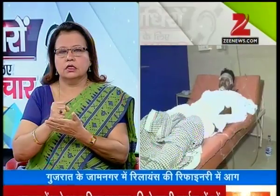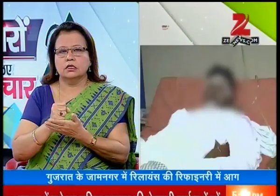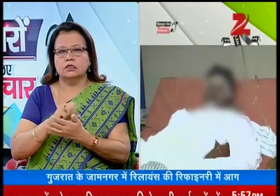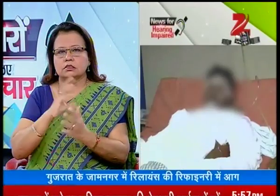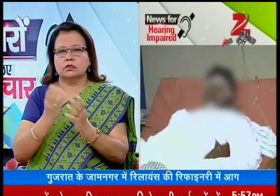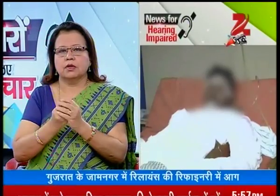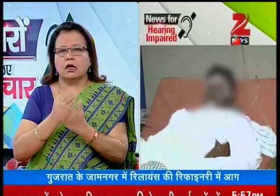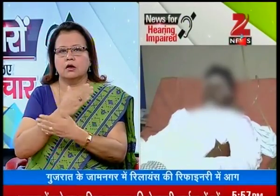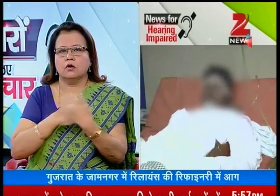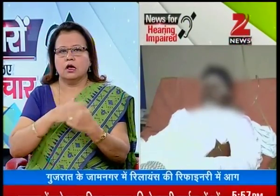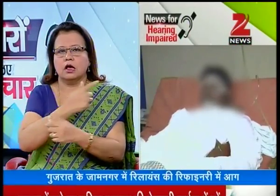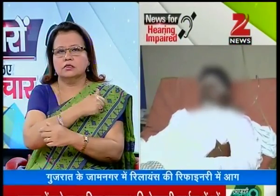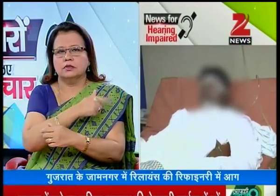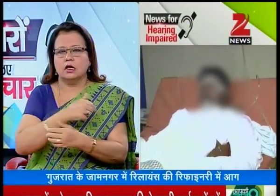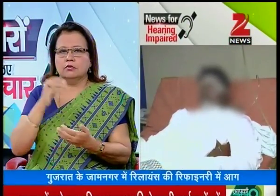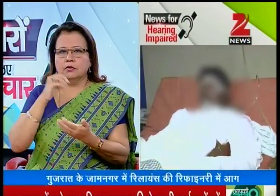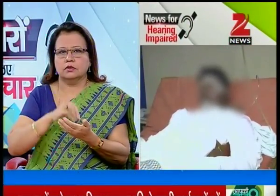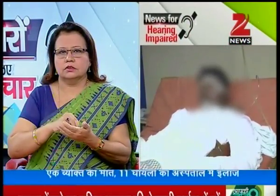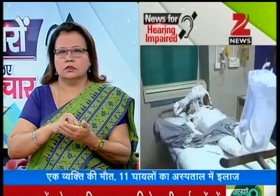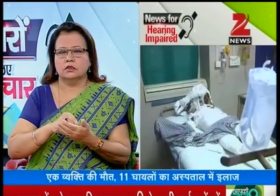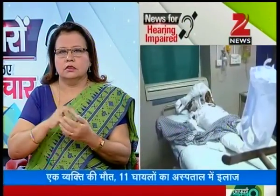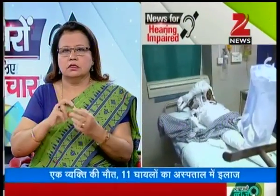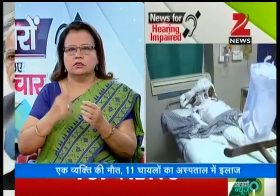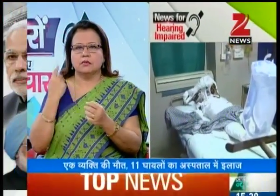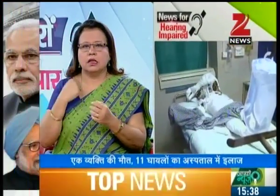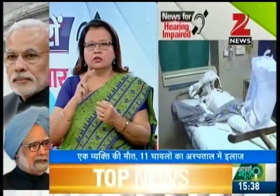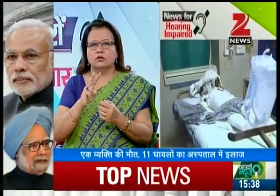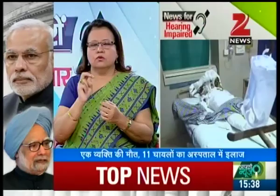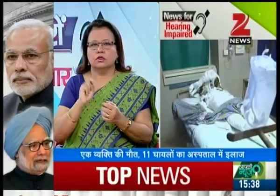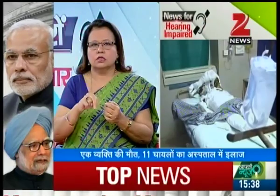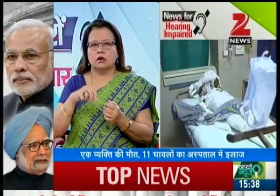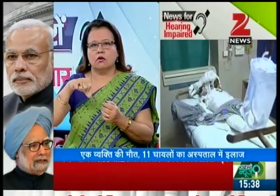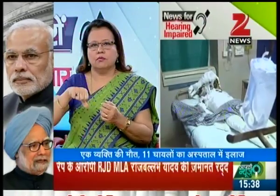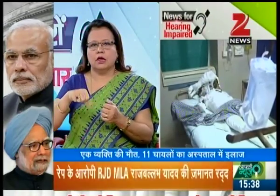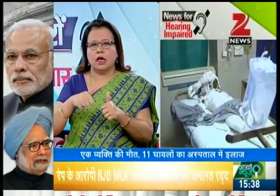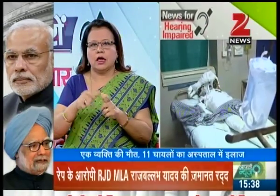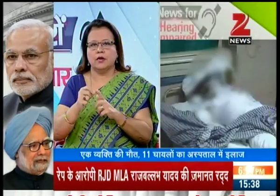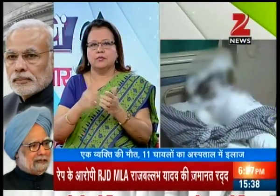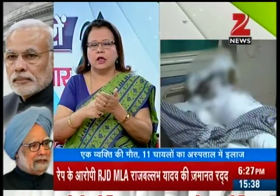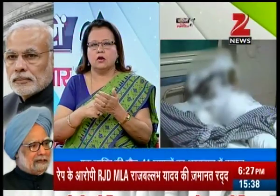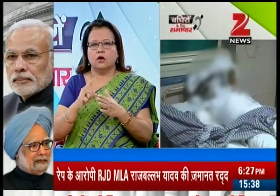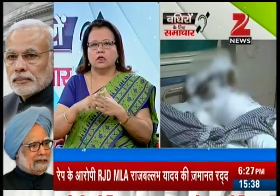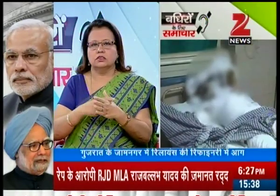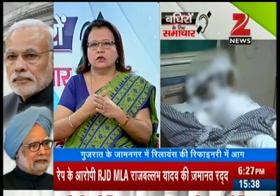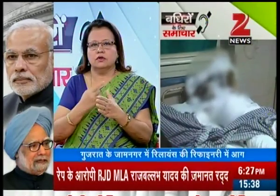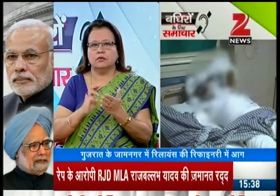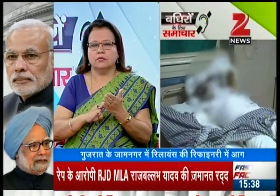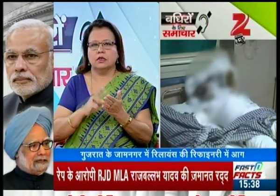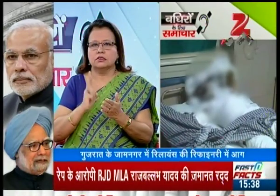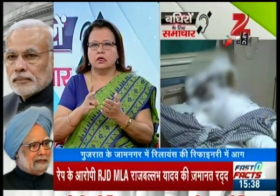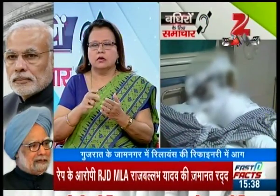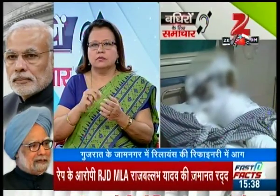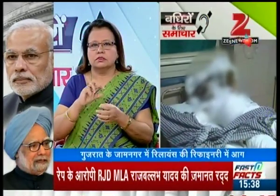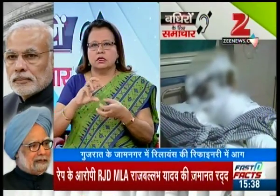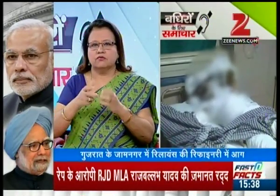जुटी रही सभी घायलों को अस्पताल में भर्ती कराया गया है इससे पहले साल 2009 के अप्रैल और जनवरी महीने में भी